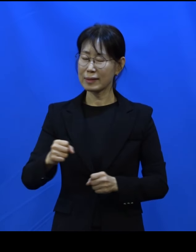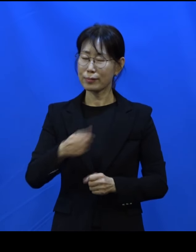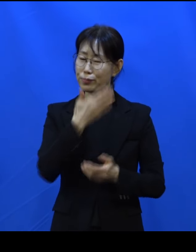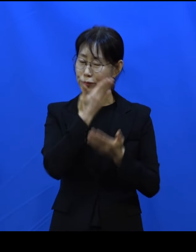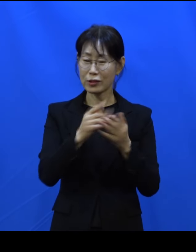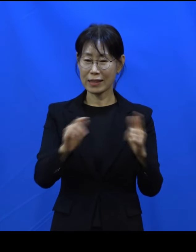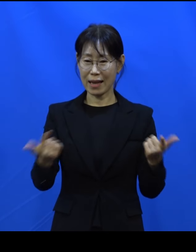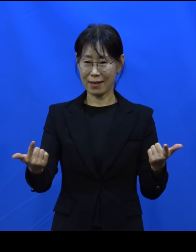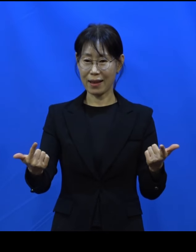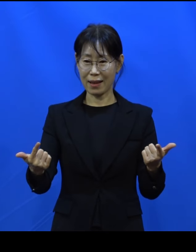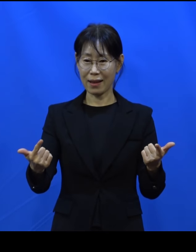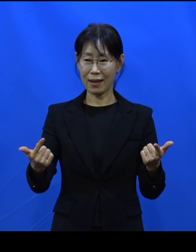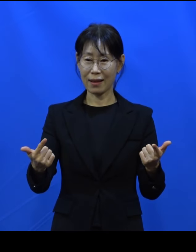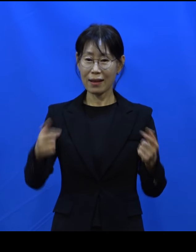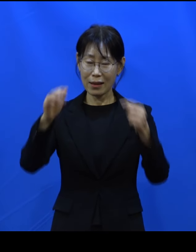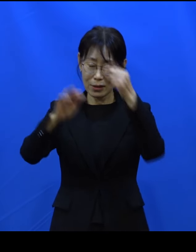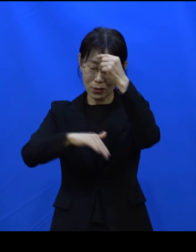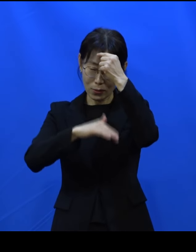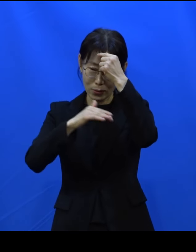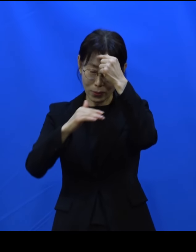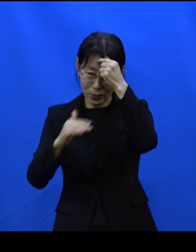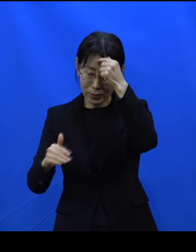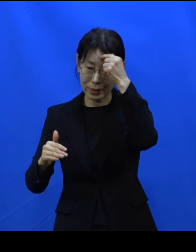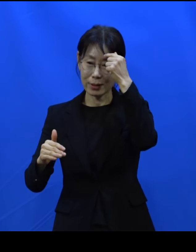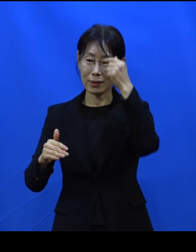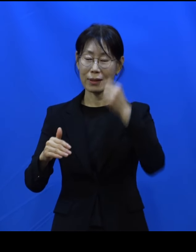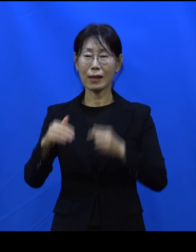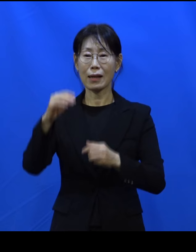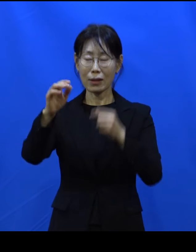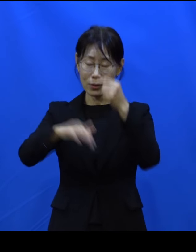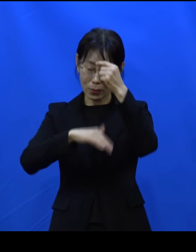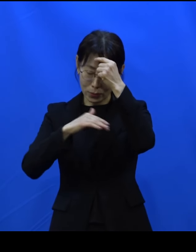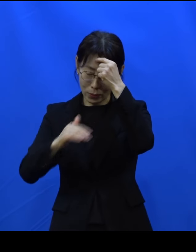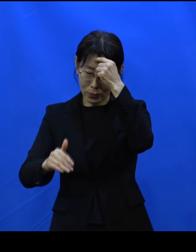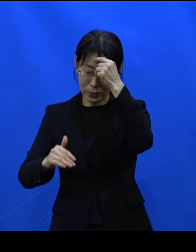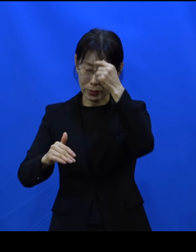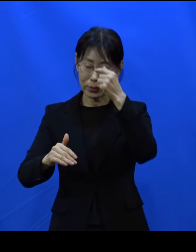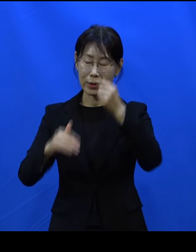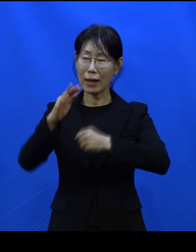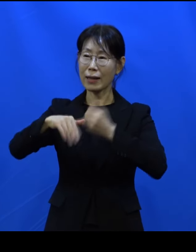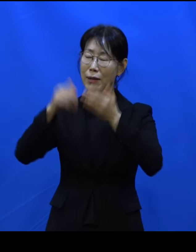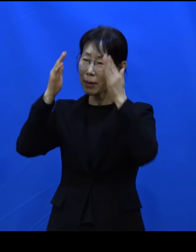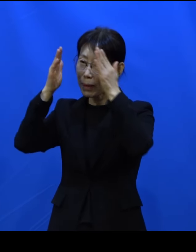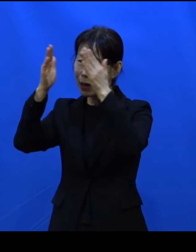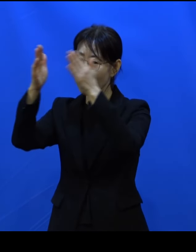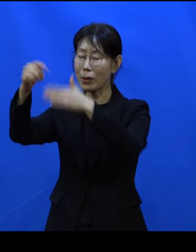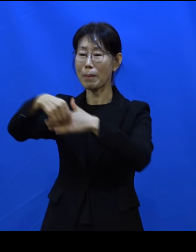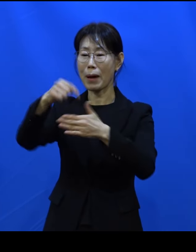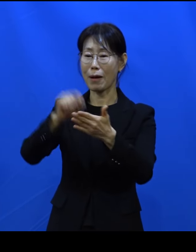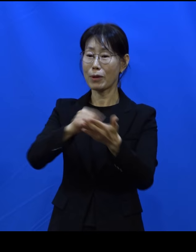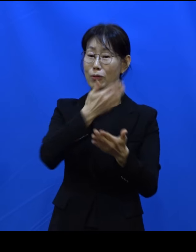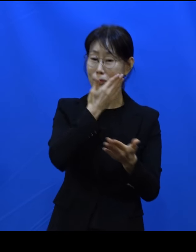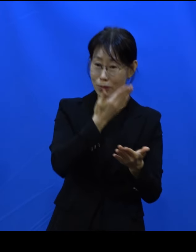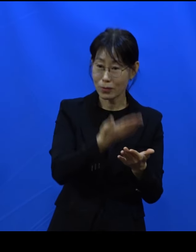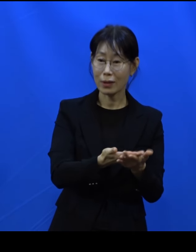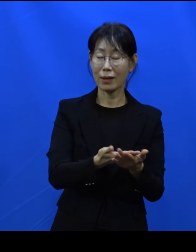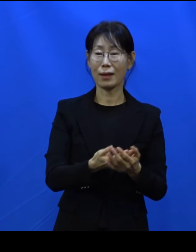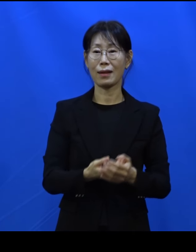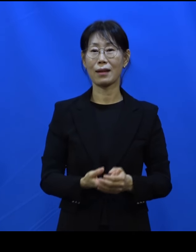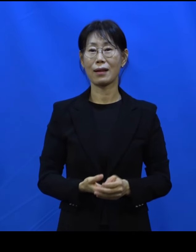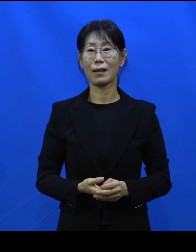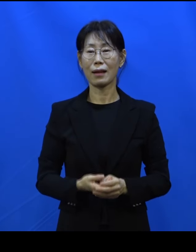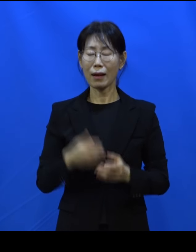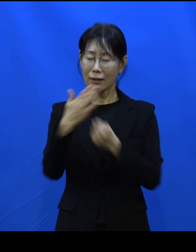근데 소문은 별로였는데 와서 보니까 안으로 들어갈수록 교회가 너무 아름다워, 너무 좋은 거예요.